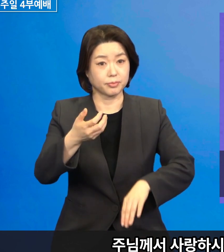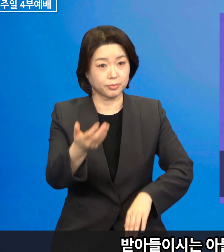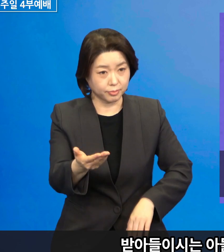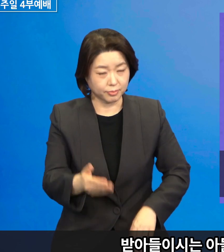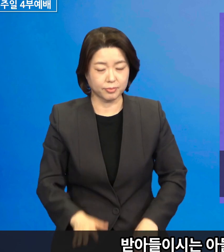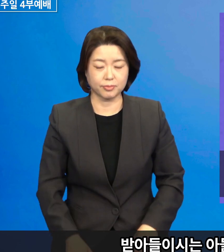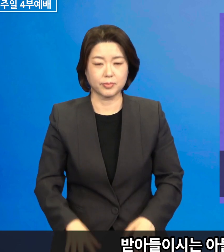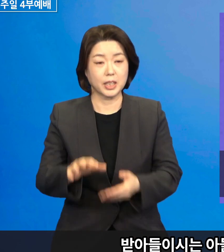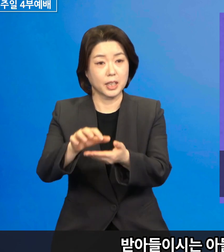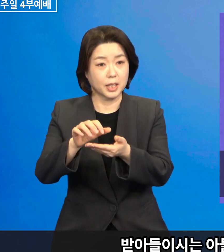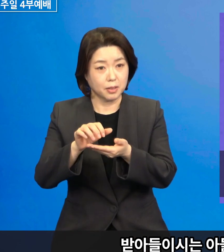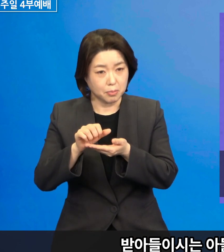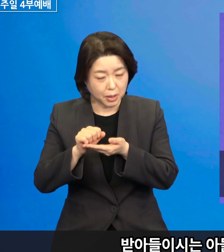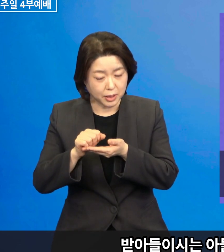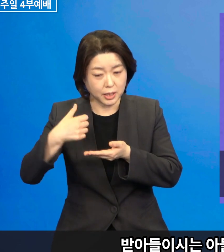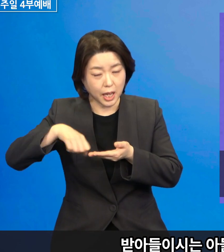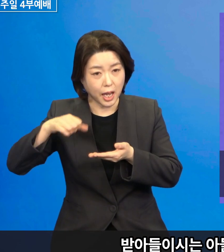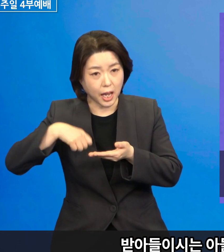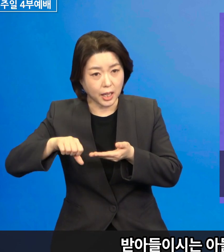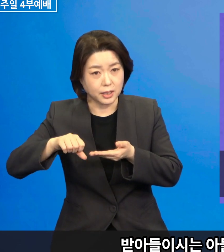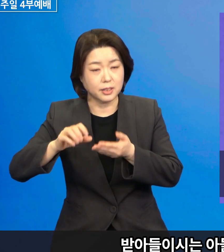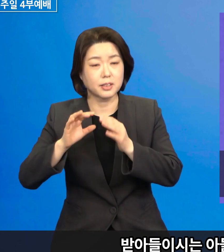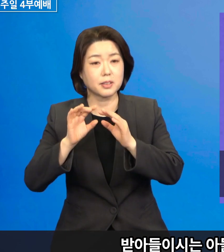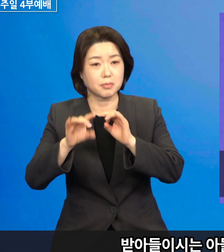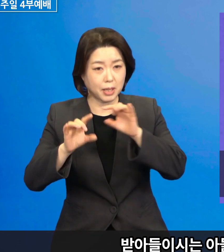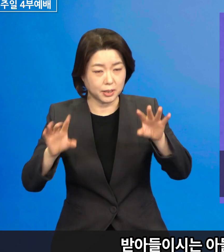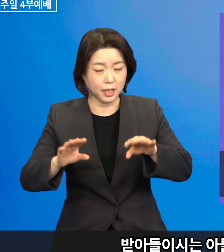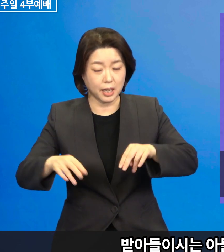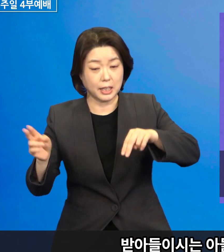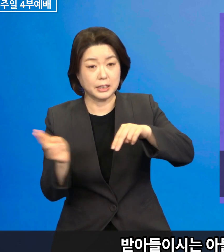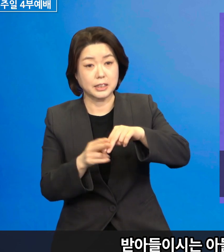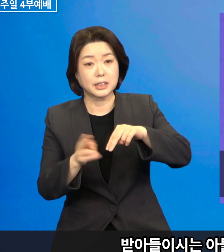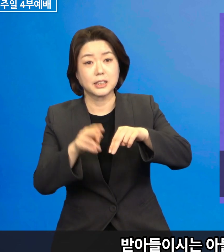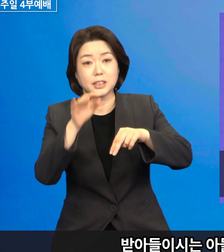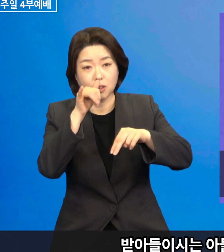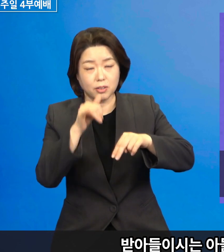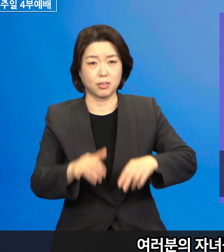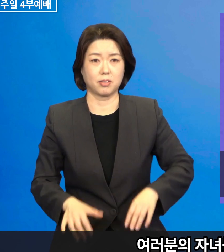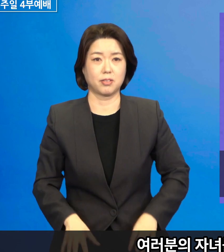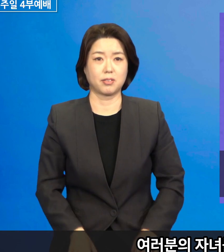징계하시고 받아들이시는 아들마다 채찍질 하신다.